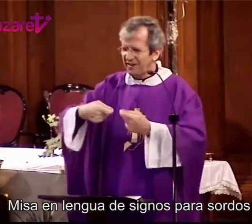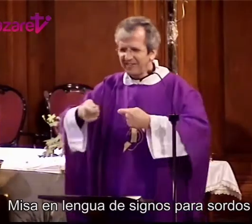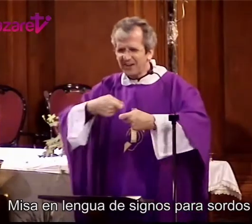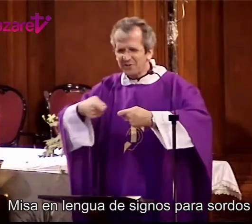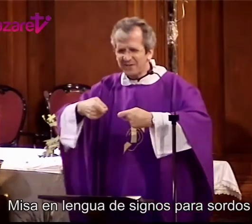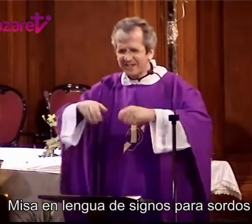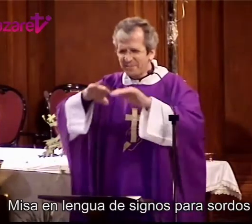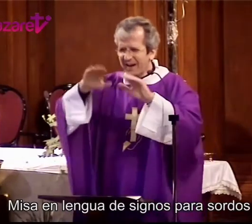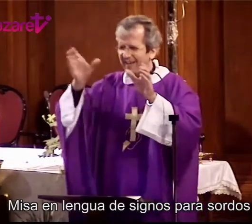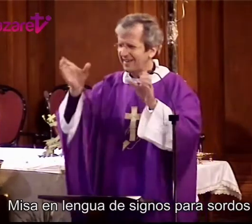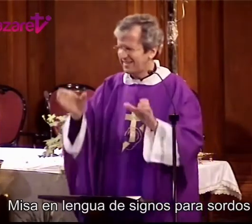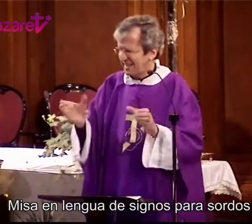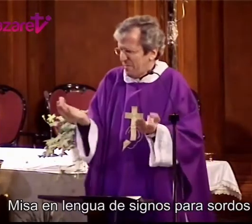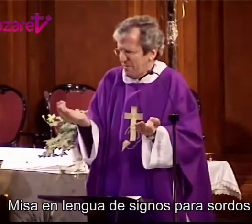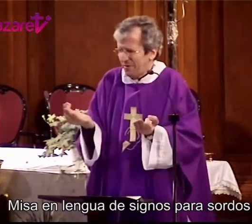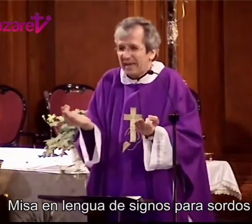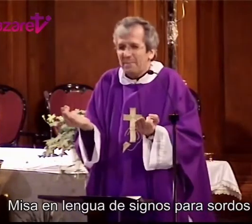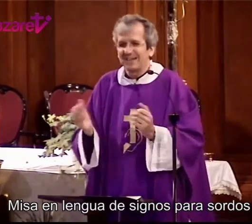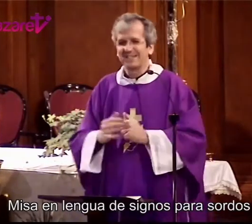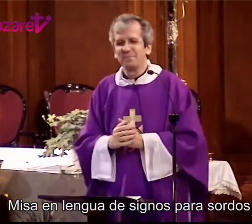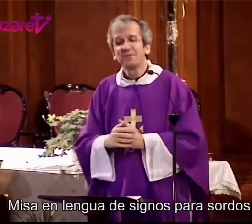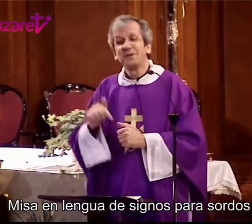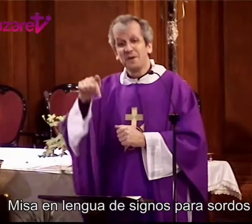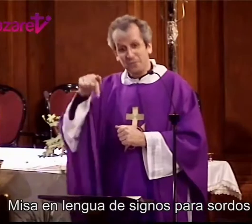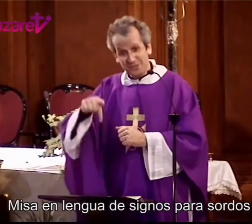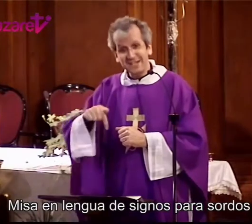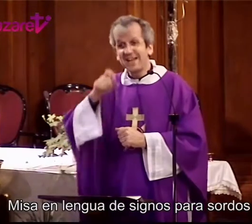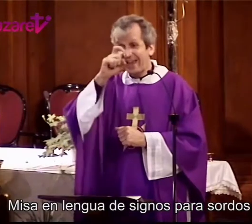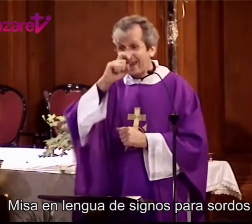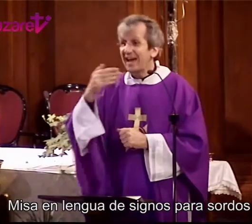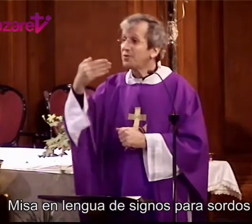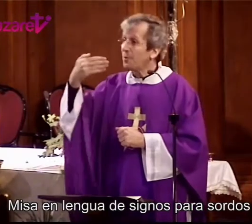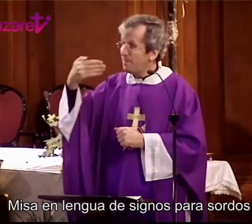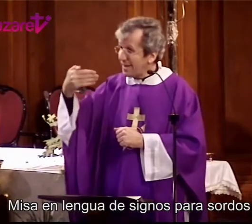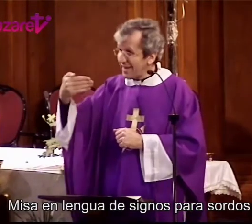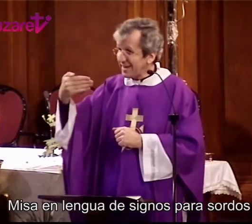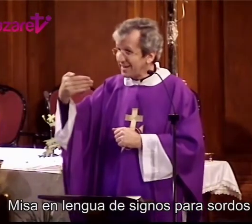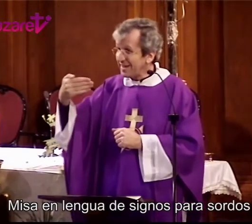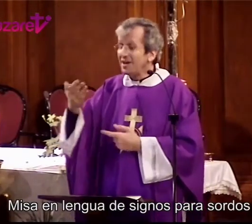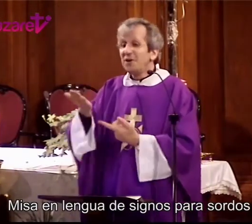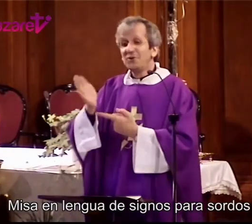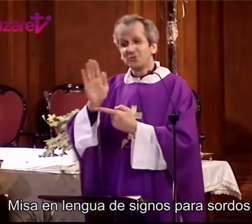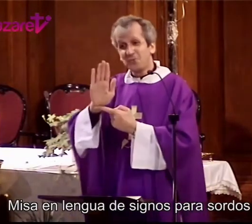los mercaderes en el templo. ¿Qué pasa? Pues sí, el año B nos muestra